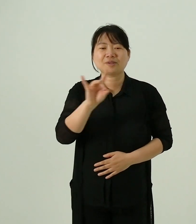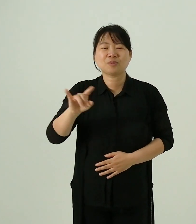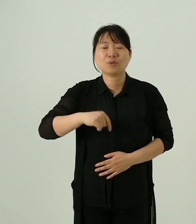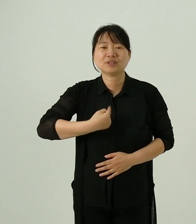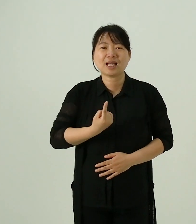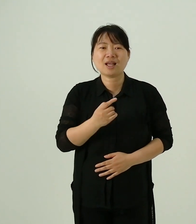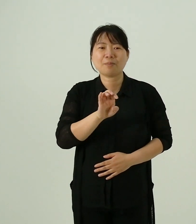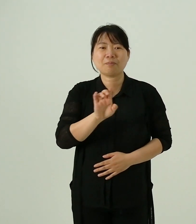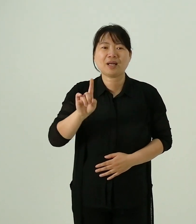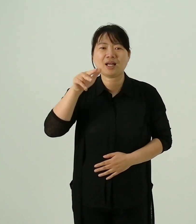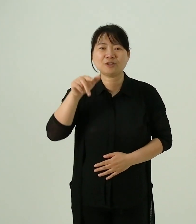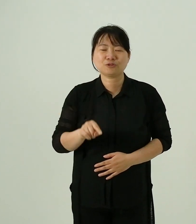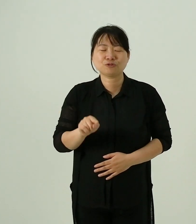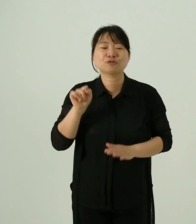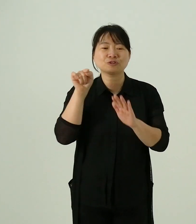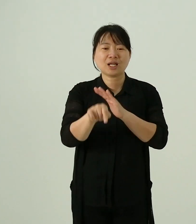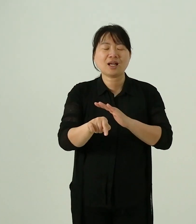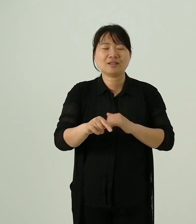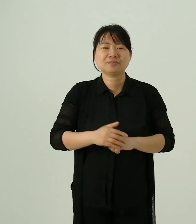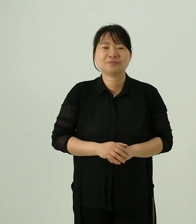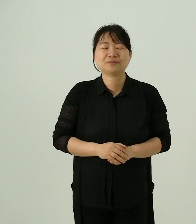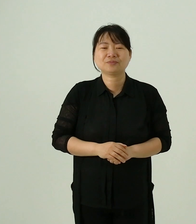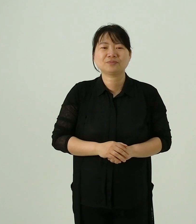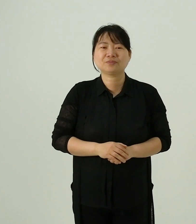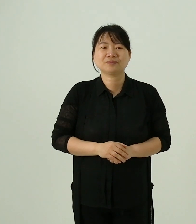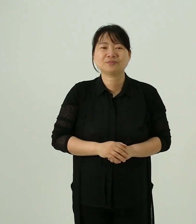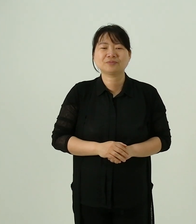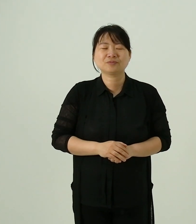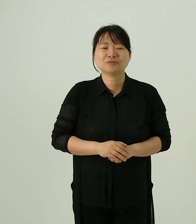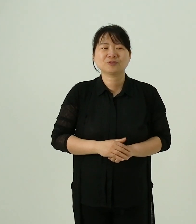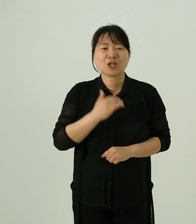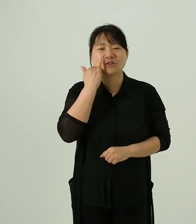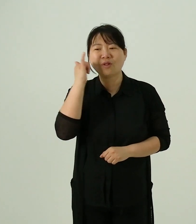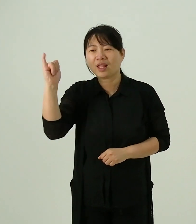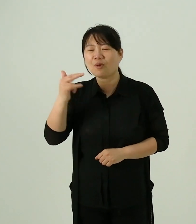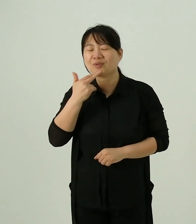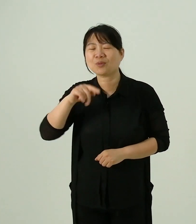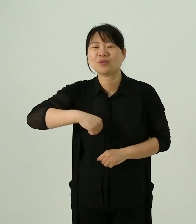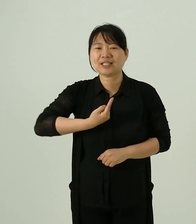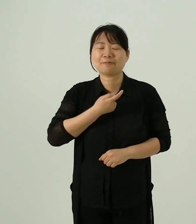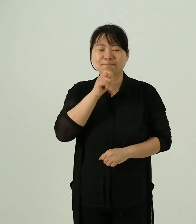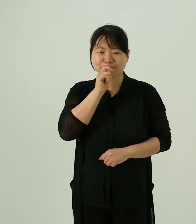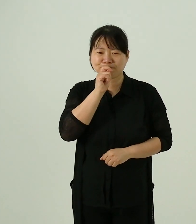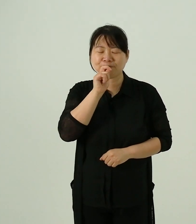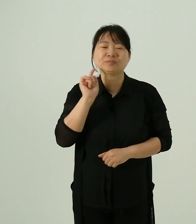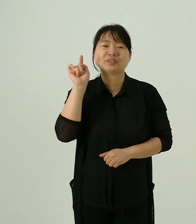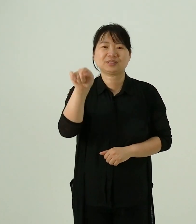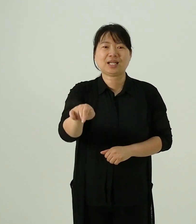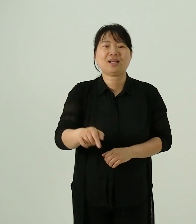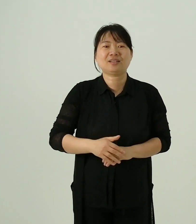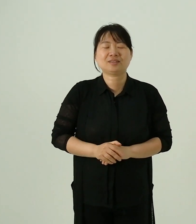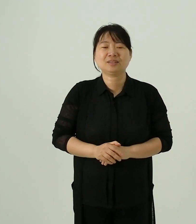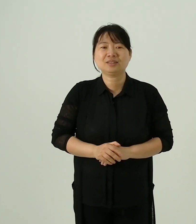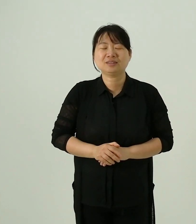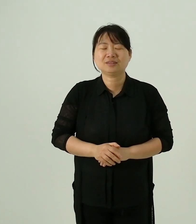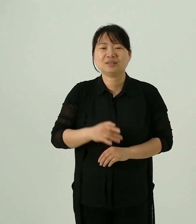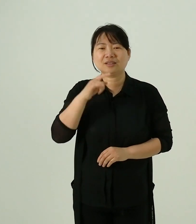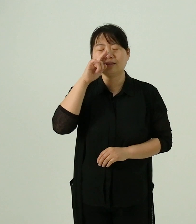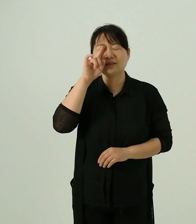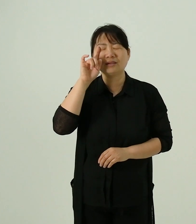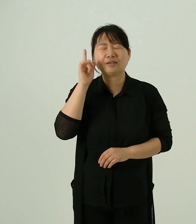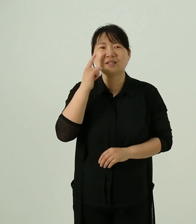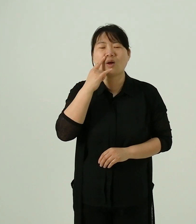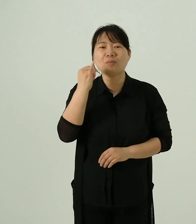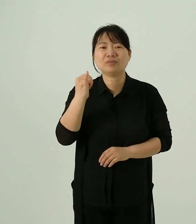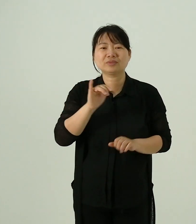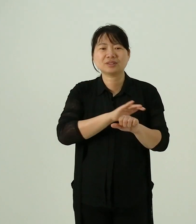이제 파주에 가요. 아무한테도 알리지 않고. 그럼 그 앞에서 뭐 어머니 산소 앞에서